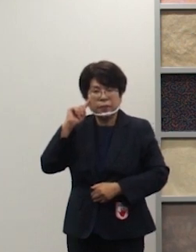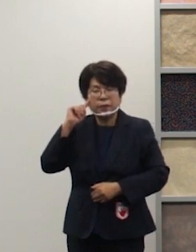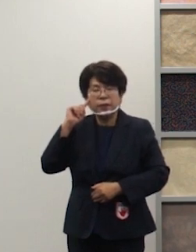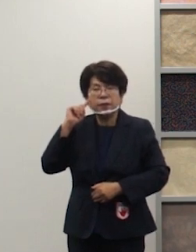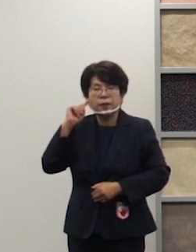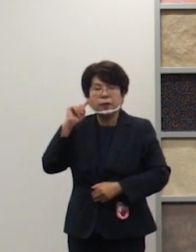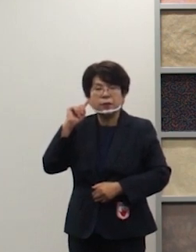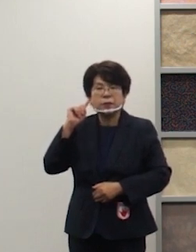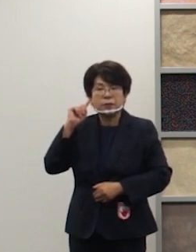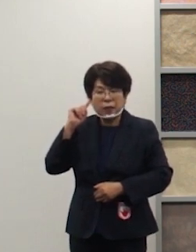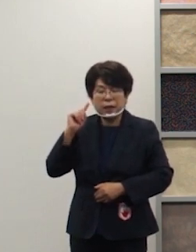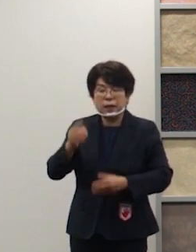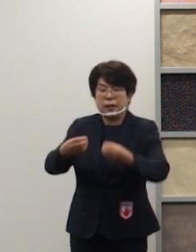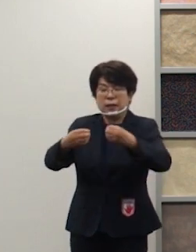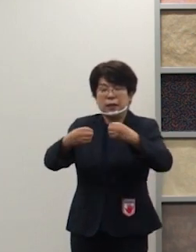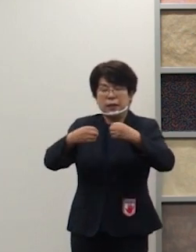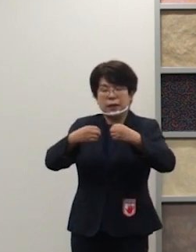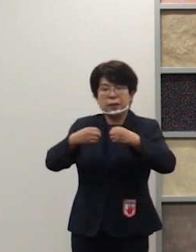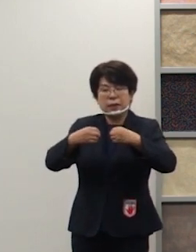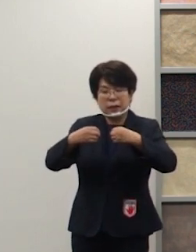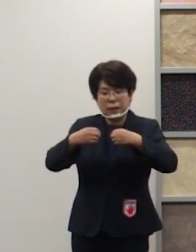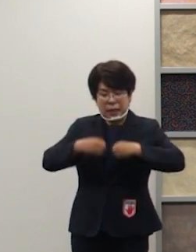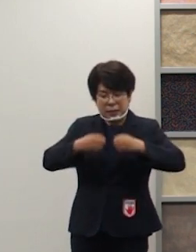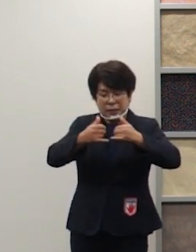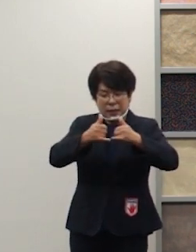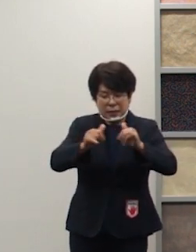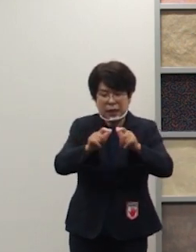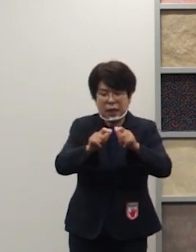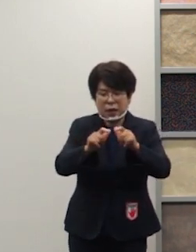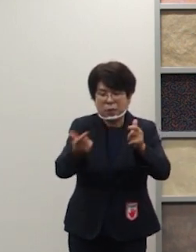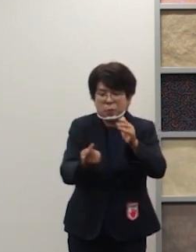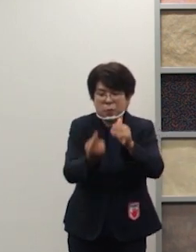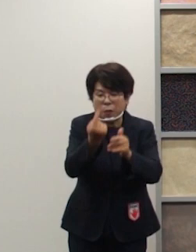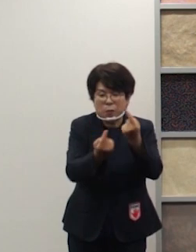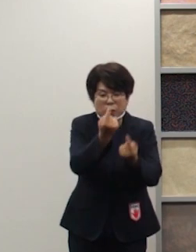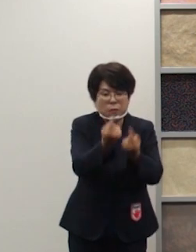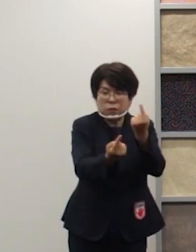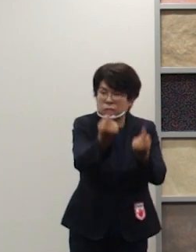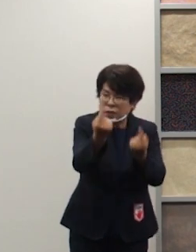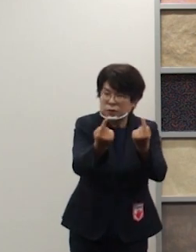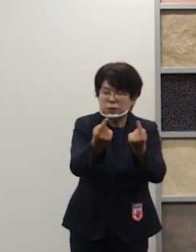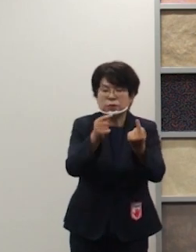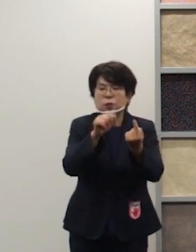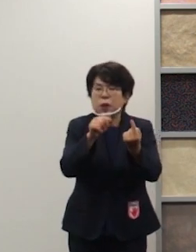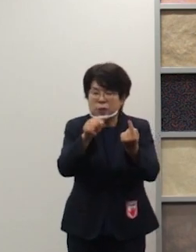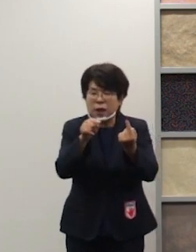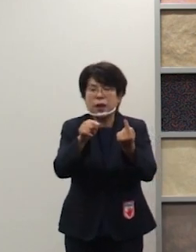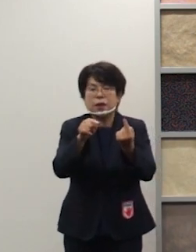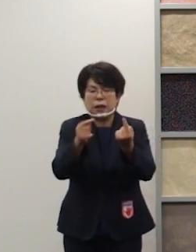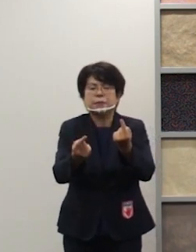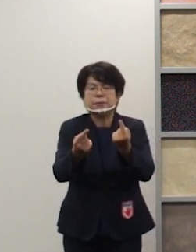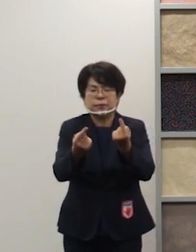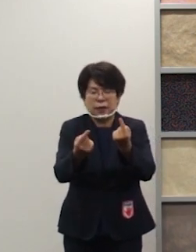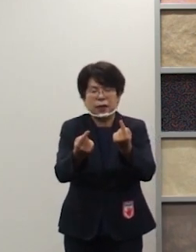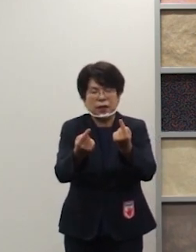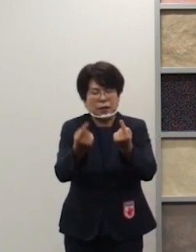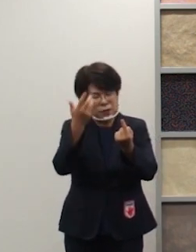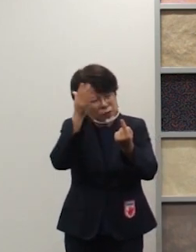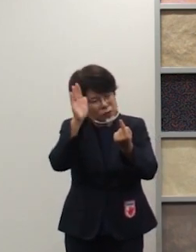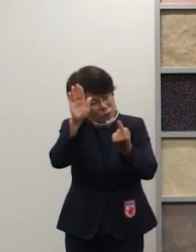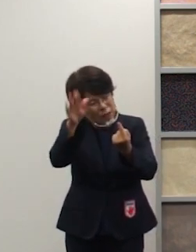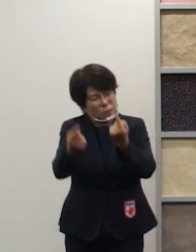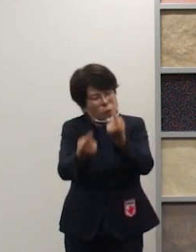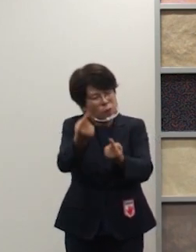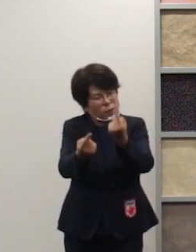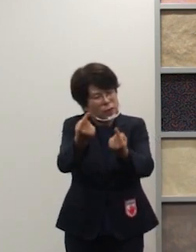ですね、その、感染者の発生というものはある程度はその起こってくるであろうと、それはもう想